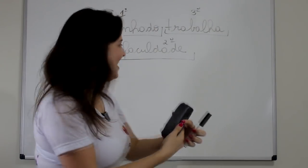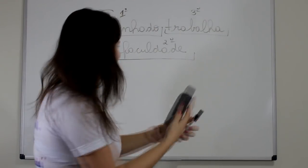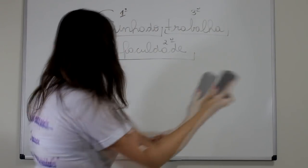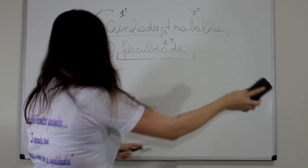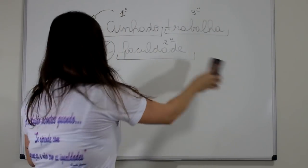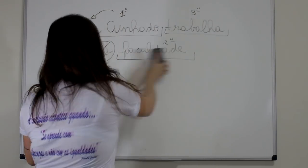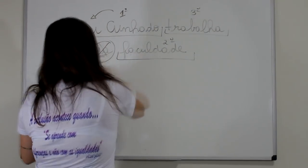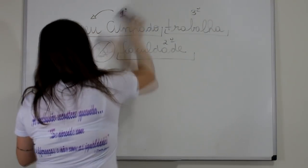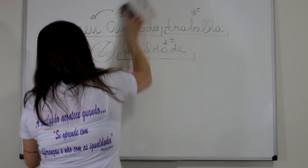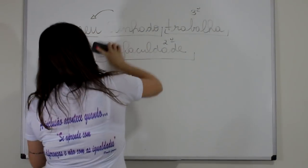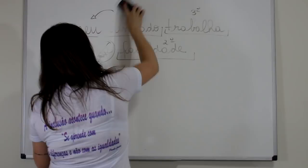Obrigada.